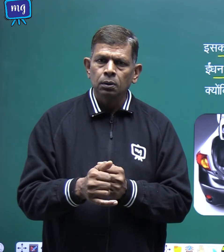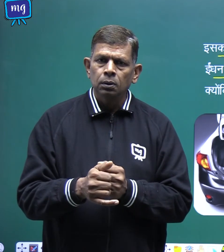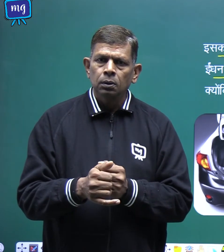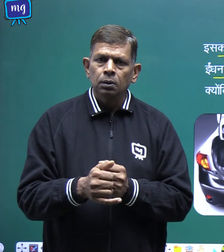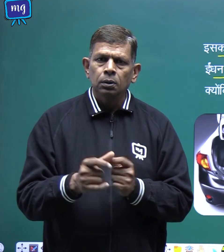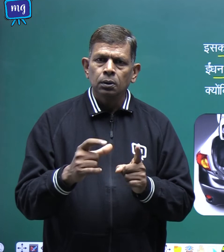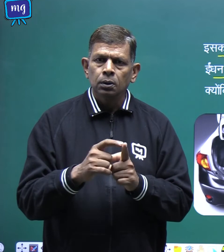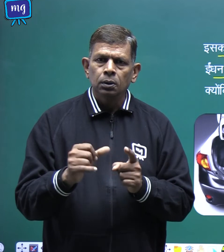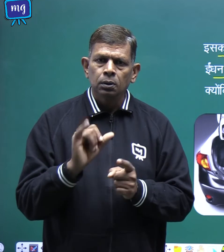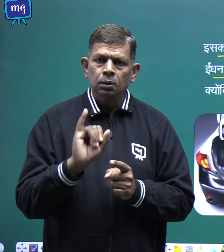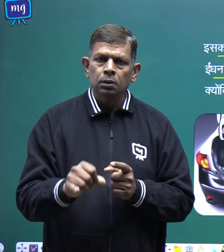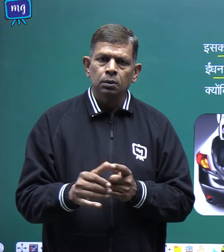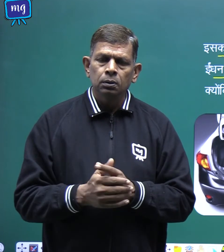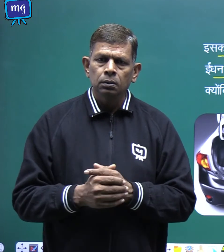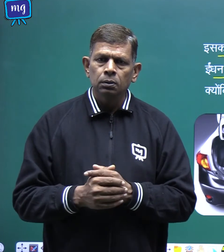किया जाता है,